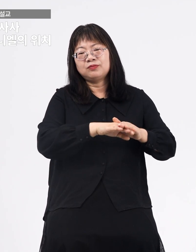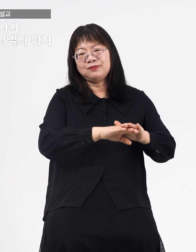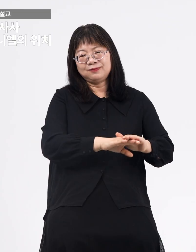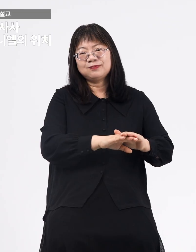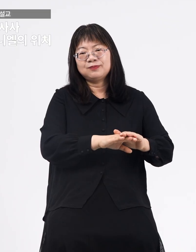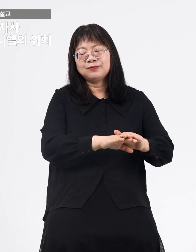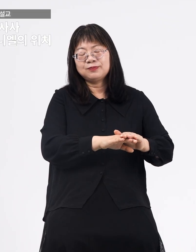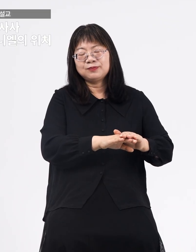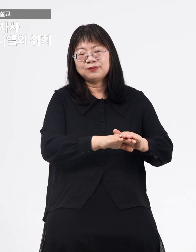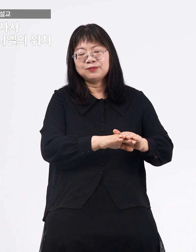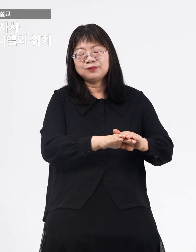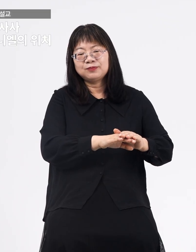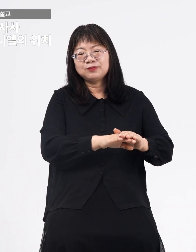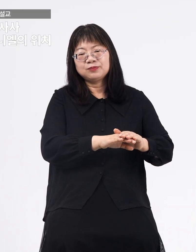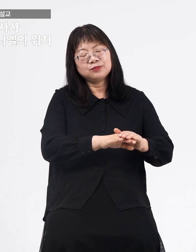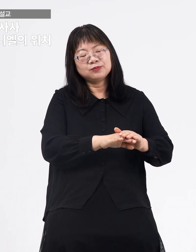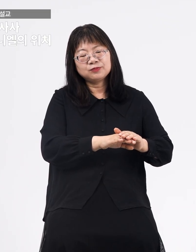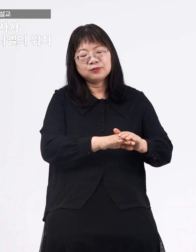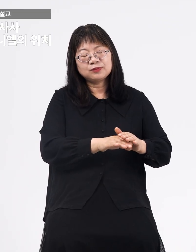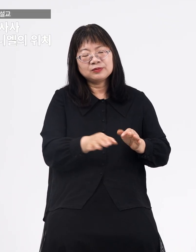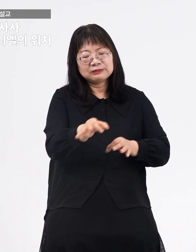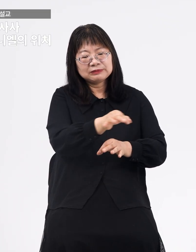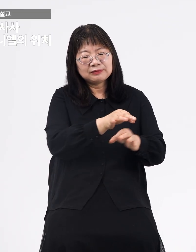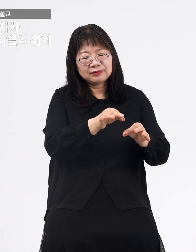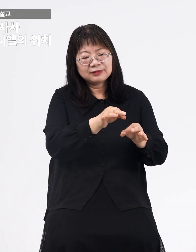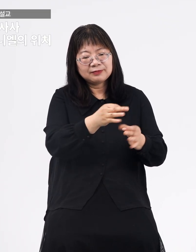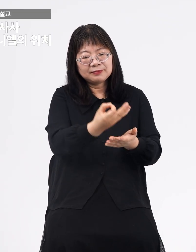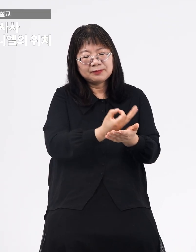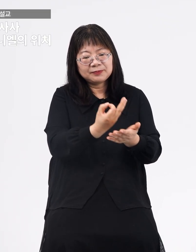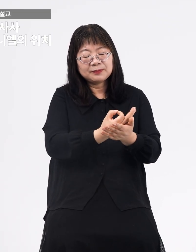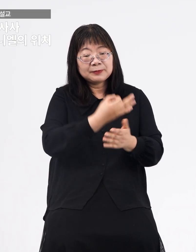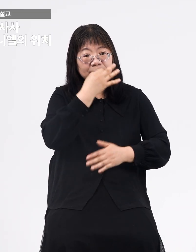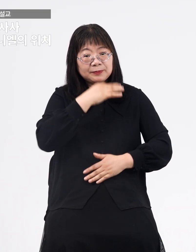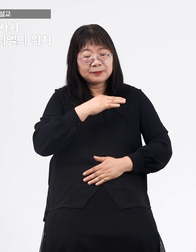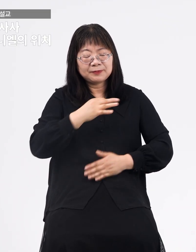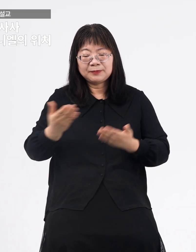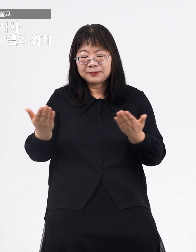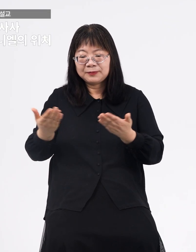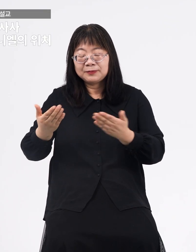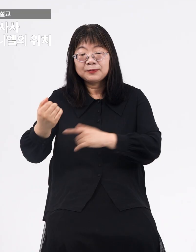게 경제적인 효과와 노동력의